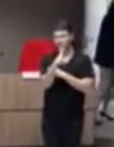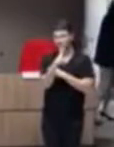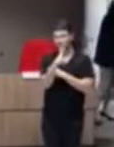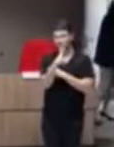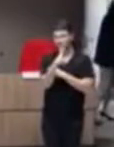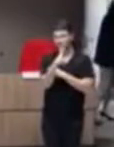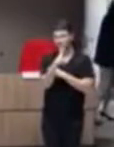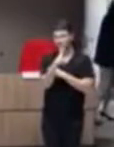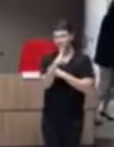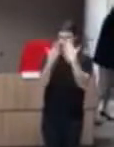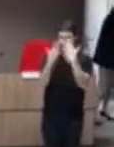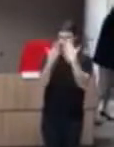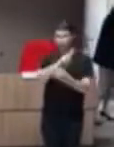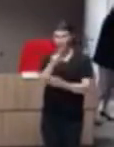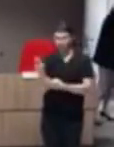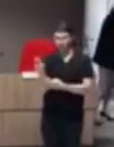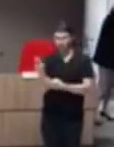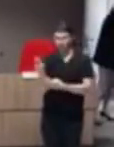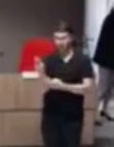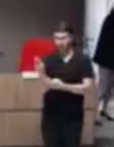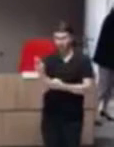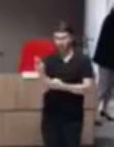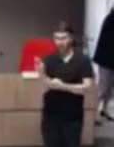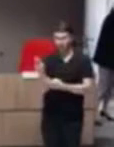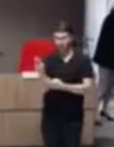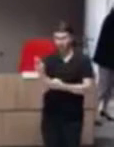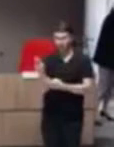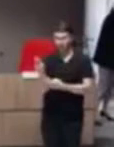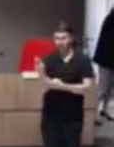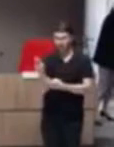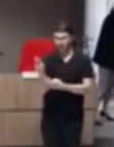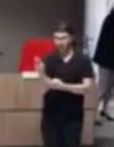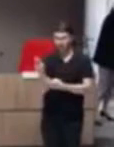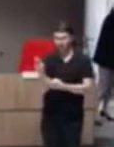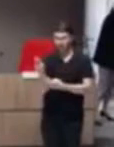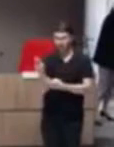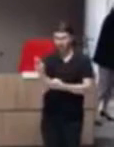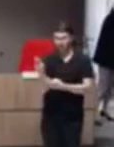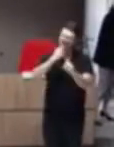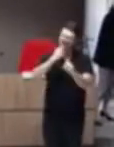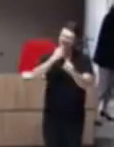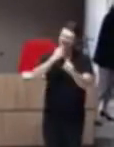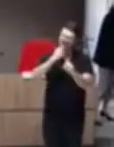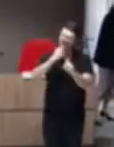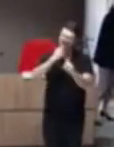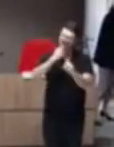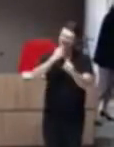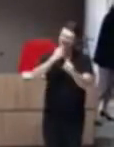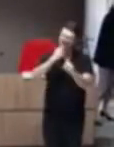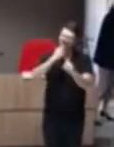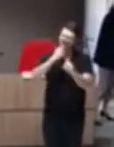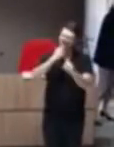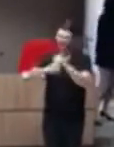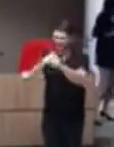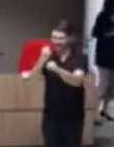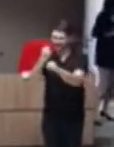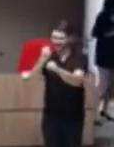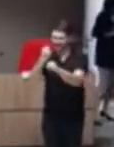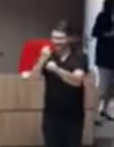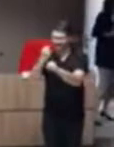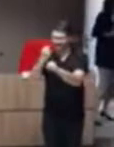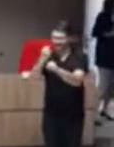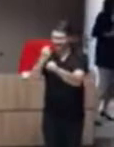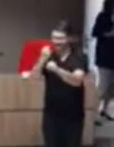Psiquiatria, PNACH. O último PNACH realizado foi 2012 e 2014. Nesse PNACH, o